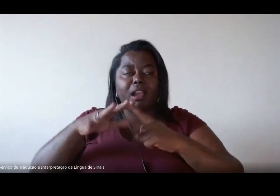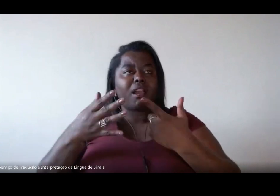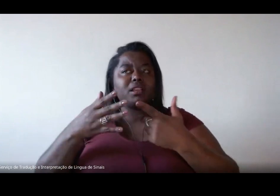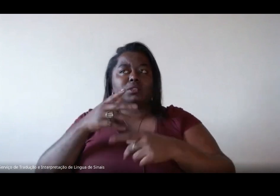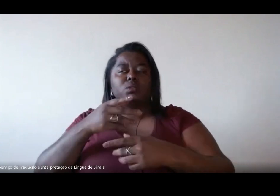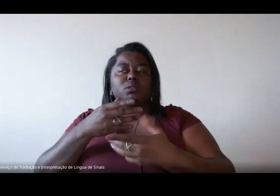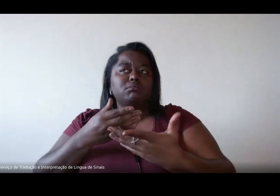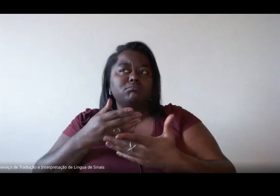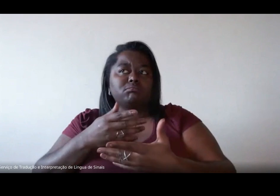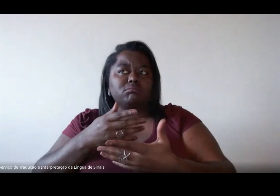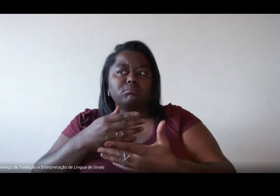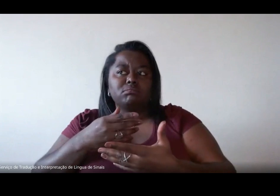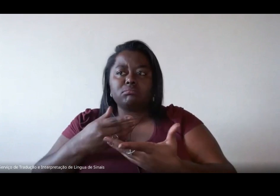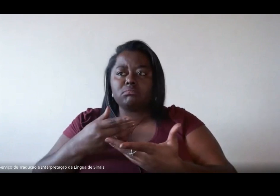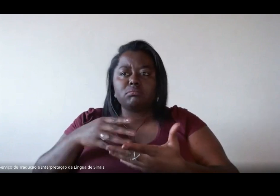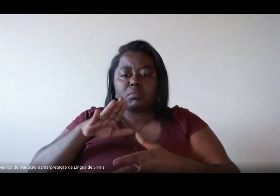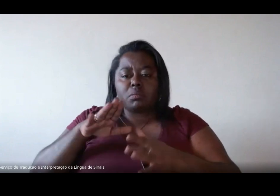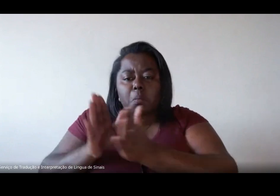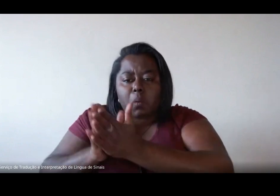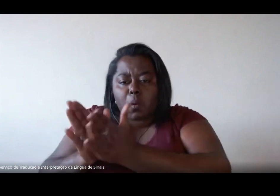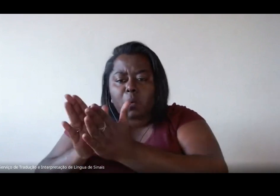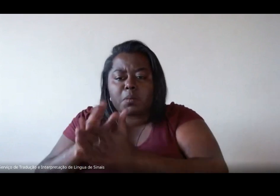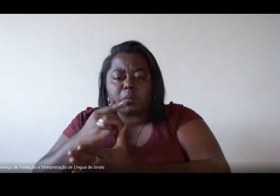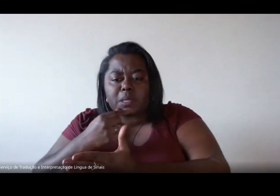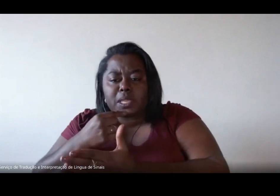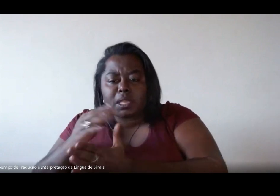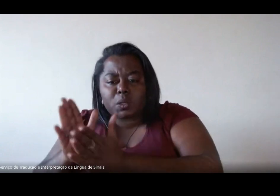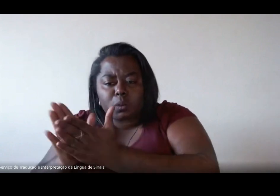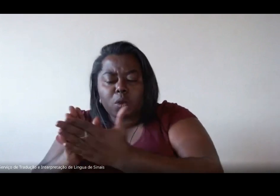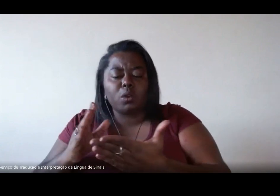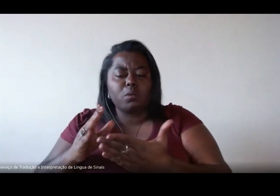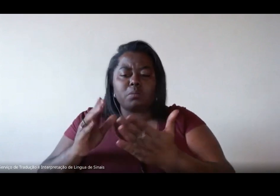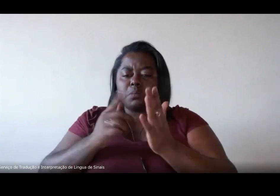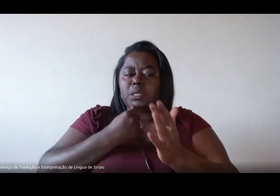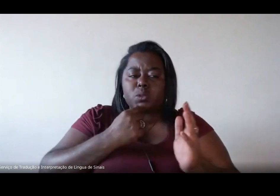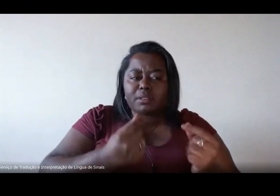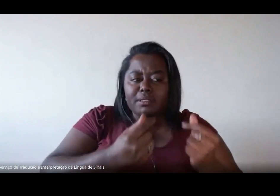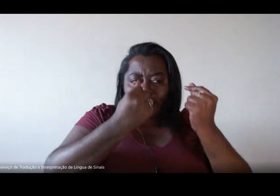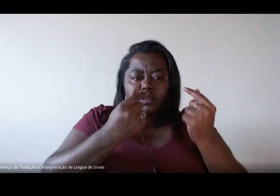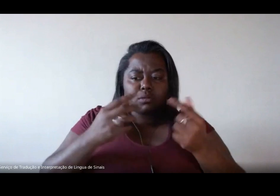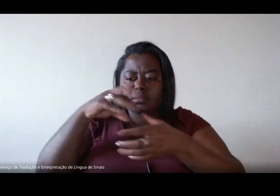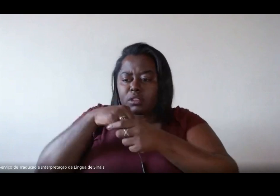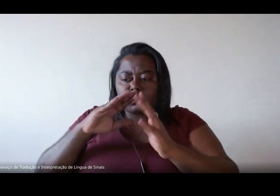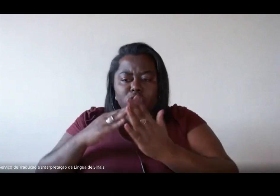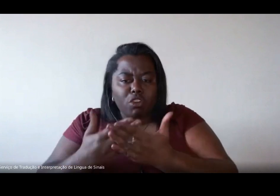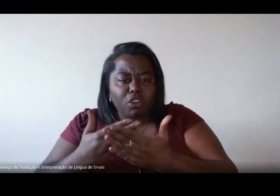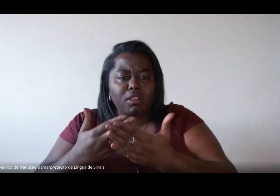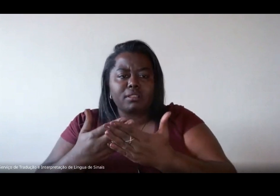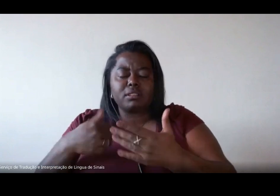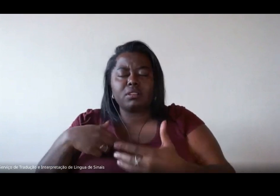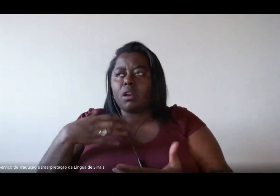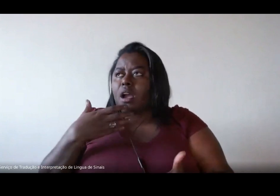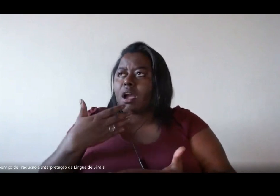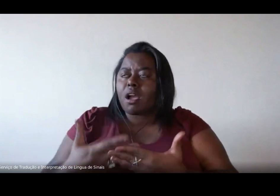entre meninos pobres e meninos ricos em colégio. Eu fiquei encantado, o Bernard Lair